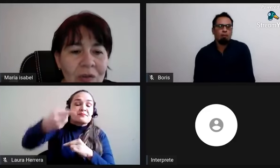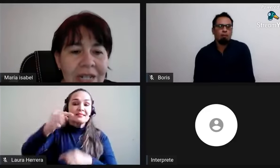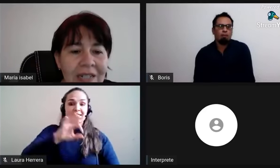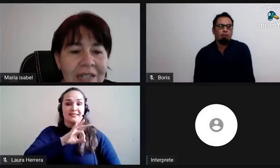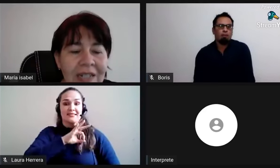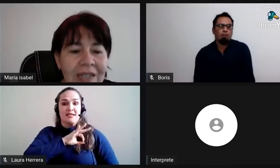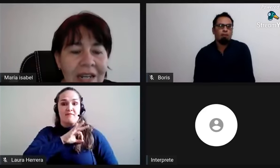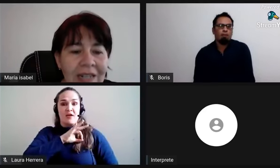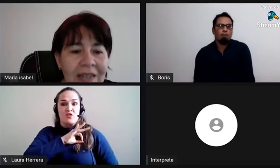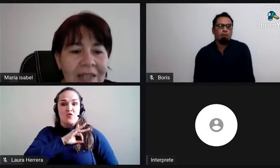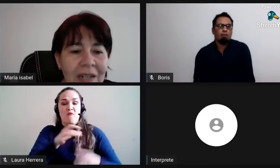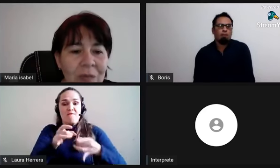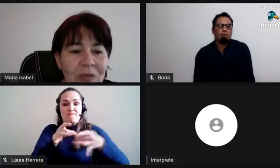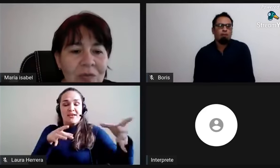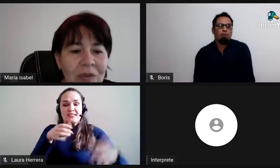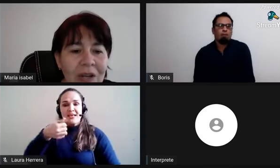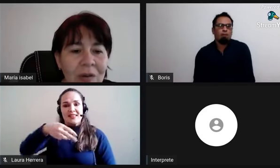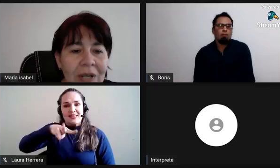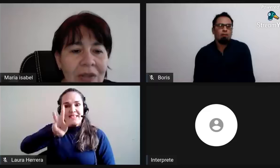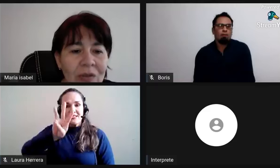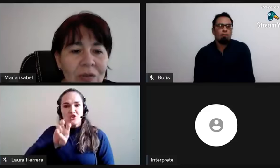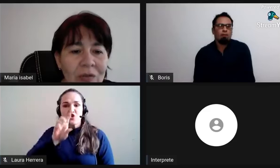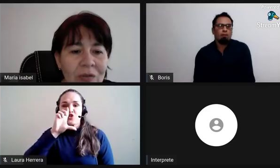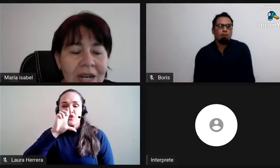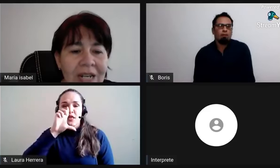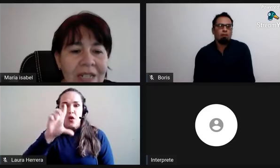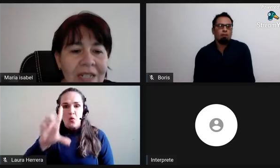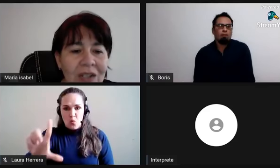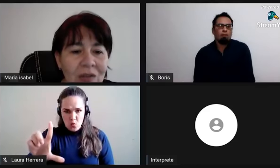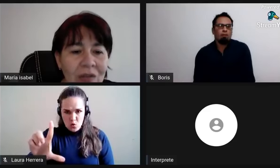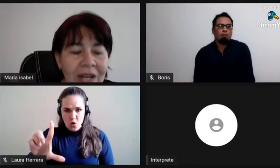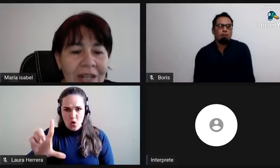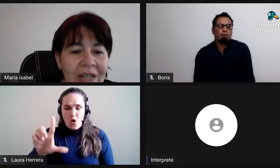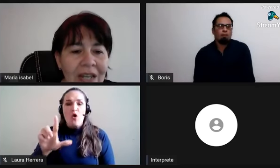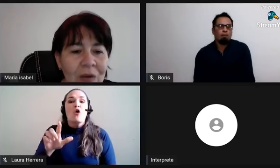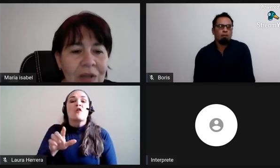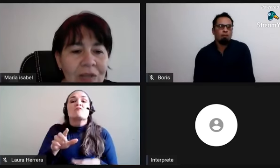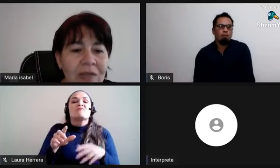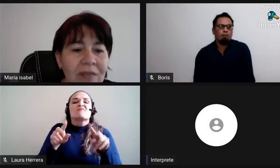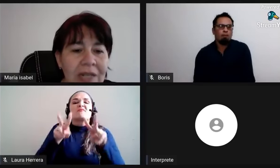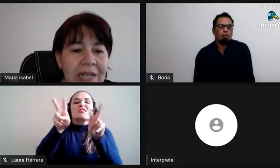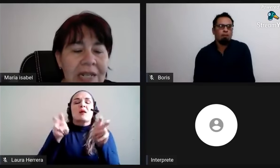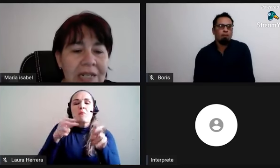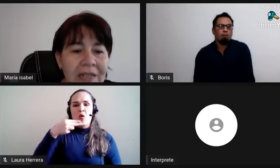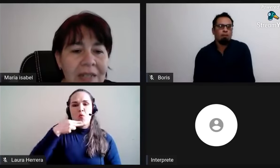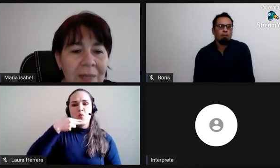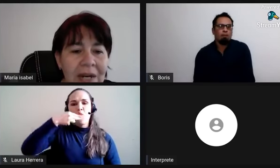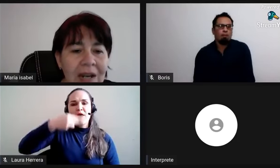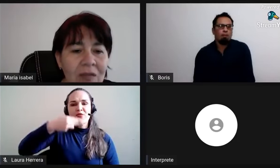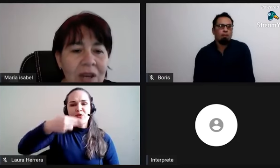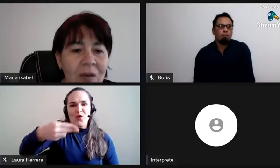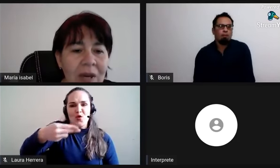las 3:30. Tendremos un encuentro con una escritora de cuentos infantiles que se llama Claudia